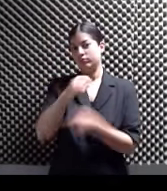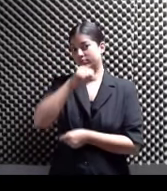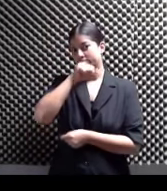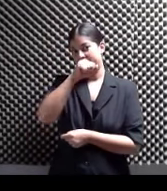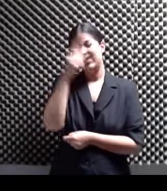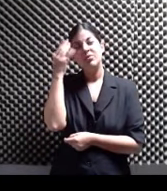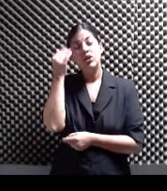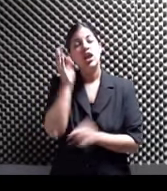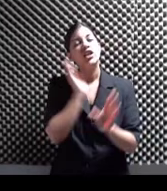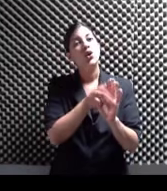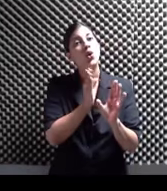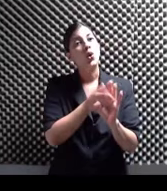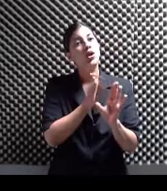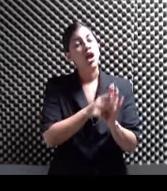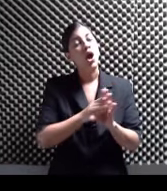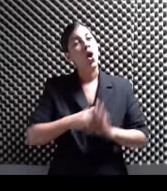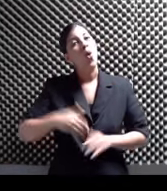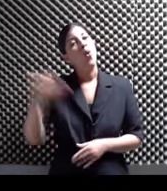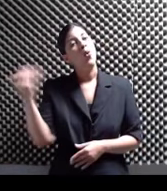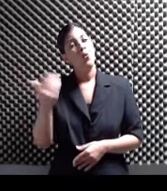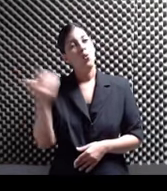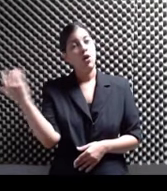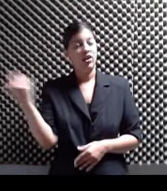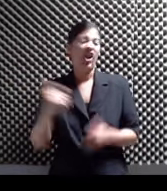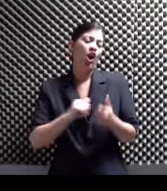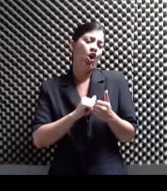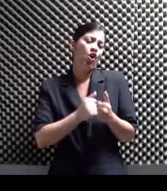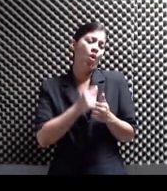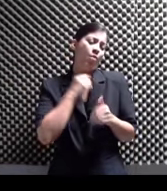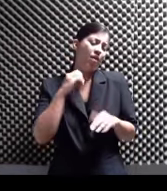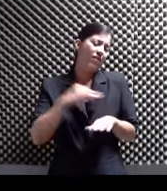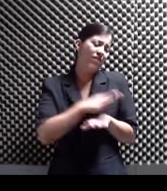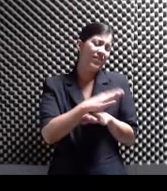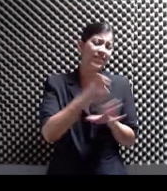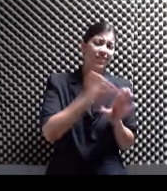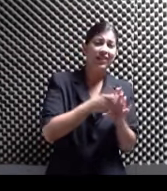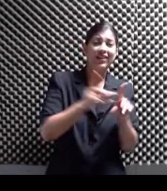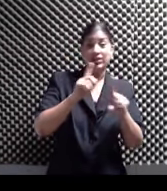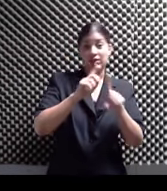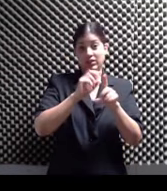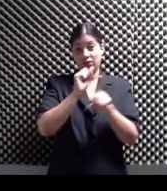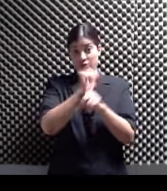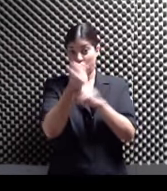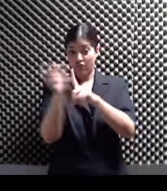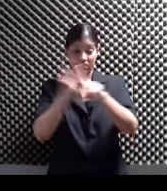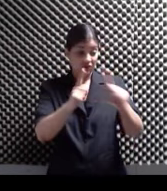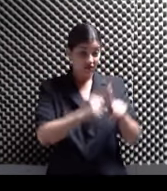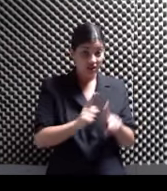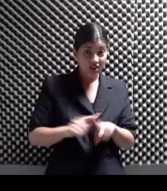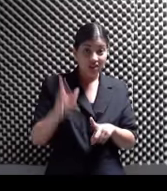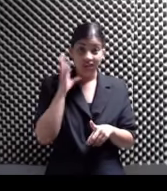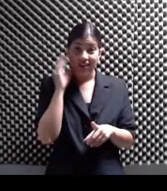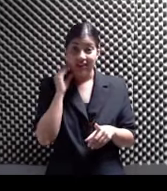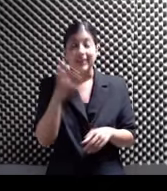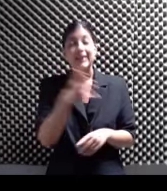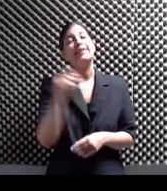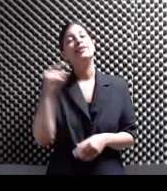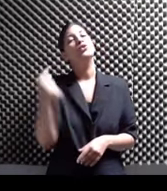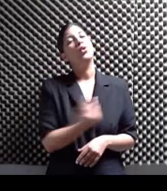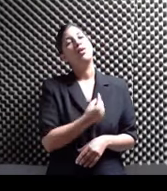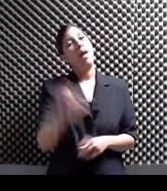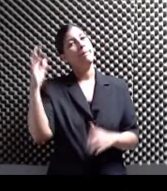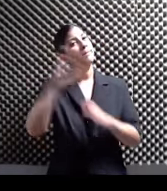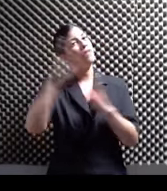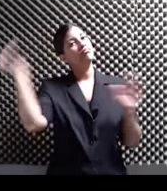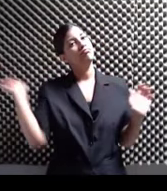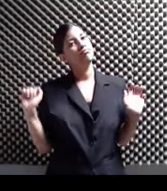psicología. La psicología de alguna manera, cómo nos vemos afectados psicológicamente por las diferentes situaciones que vivimos y sobre todo por la soledad.